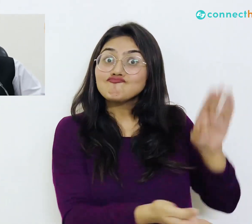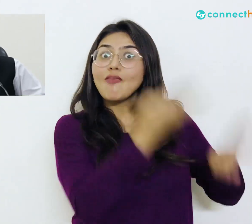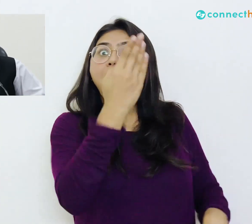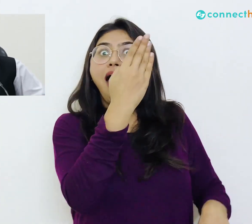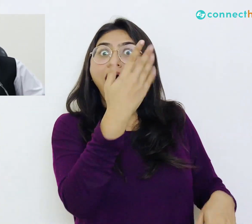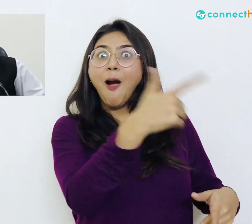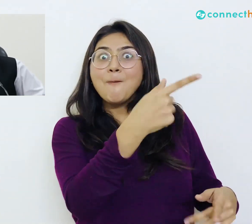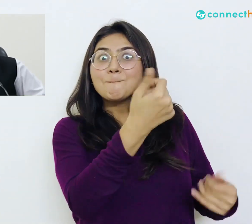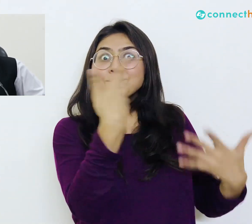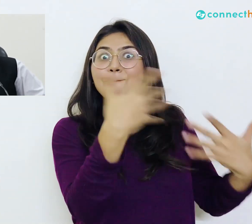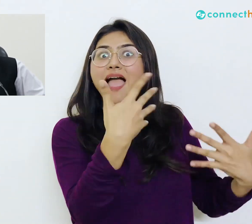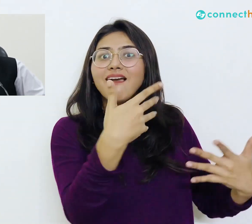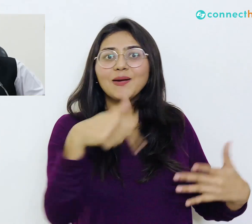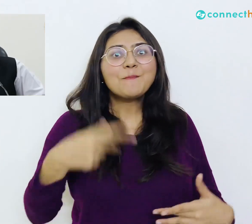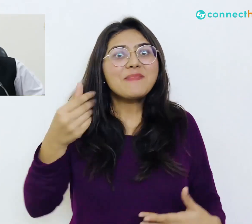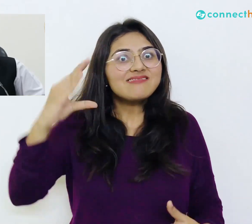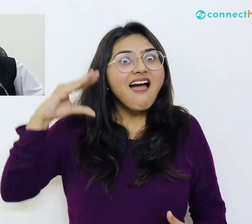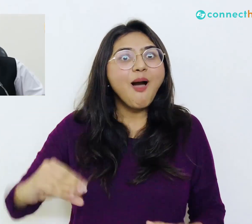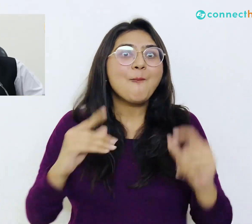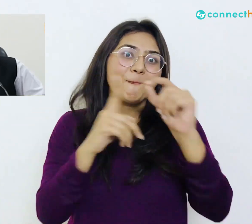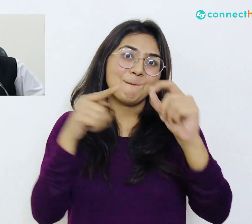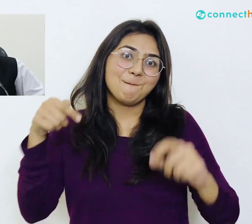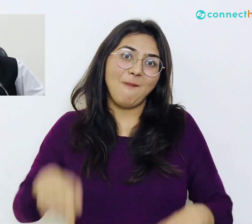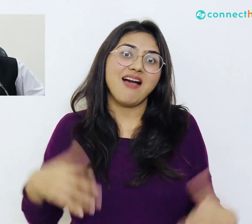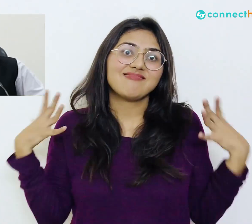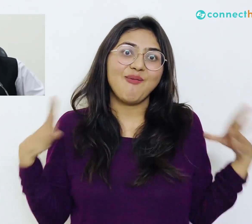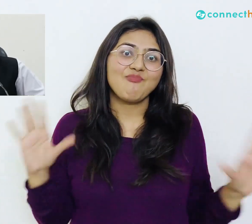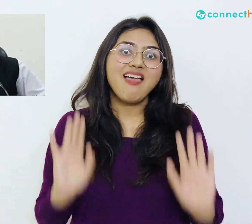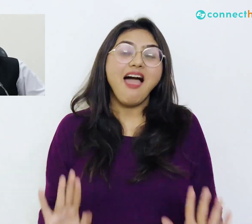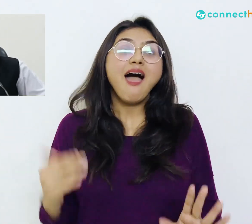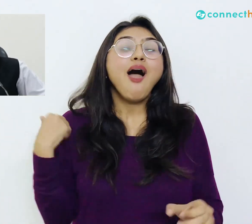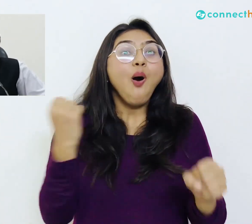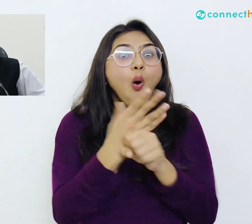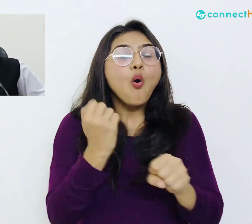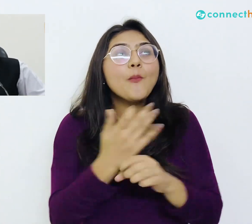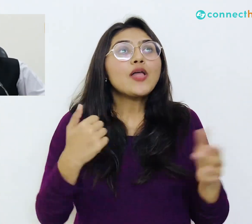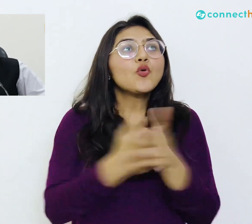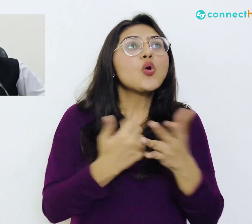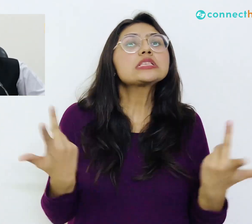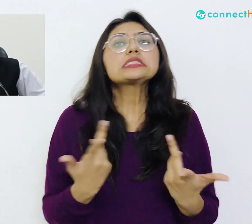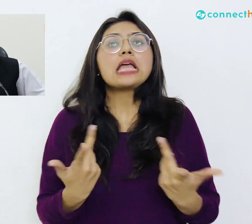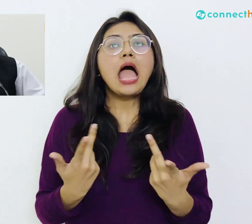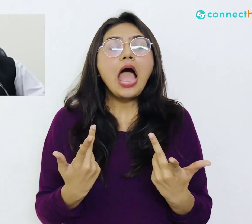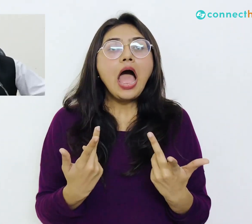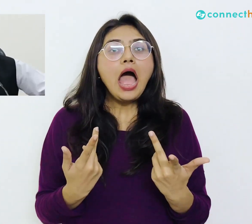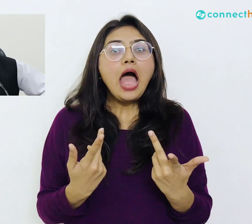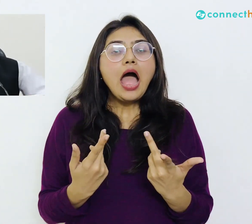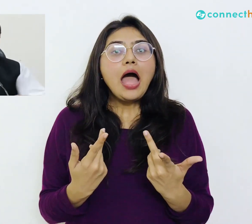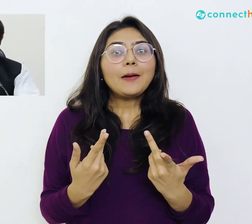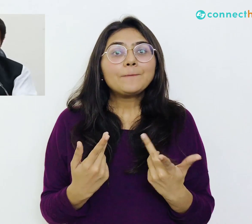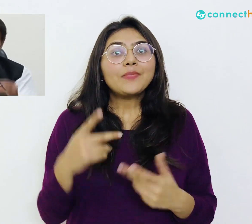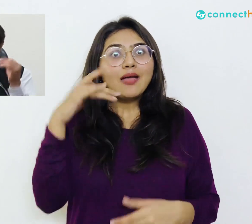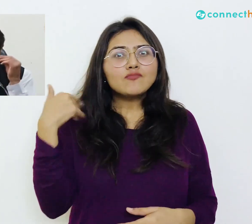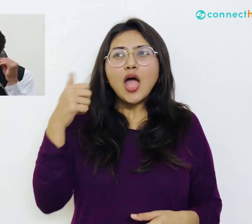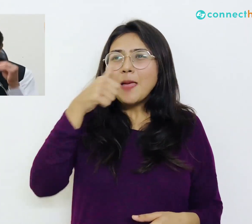مجھے افسوس سے کہنا پڑتا ہے کہ ہم وہاں تک نہیں پہنچ سکیں گے. کوئی بھی ملک کے لیے مشکل ہے آج تک. امیر ملک